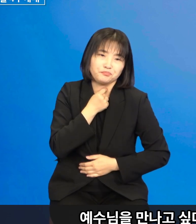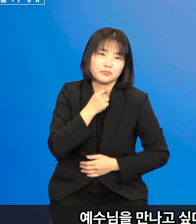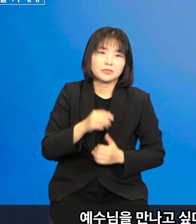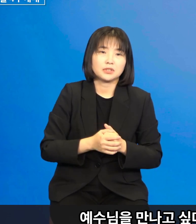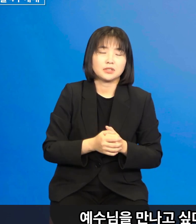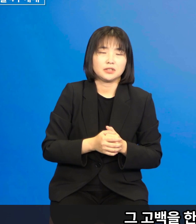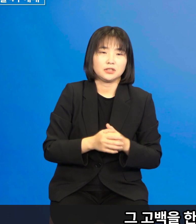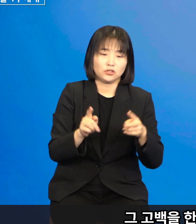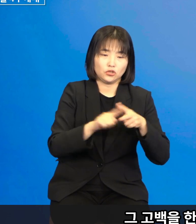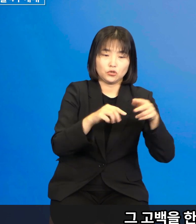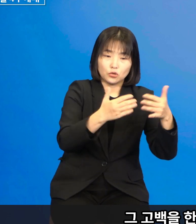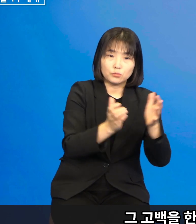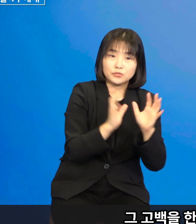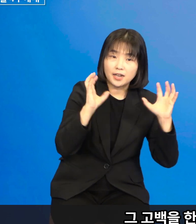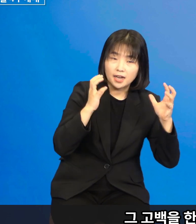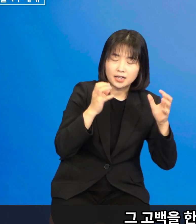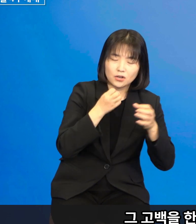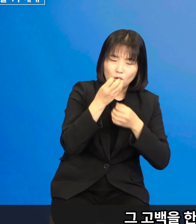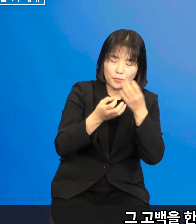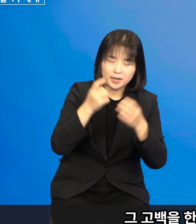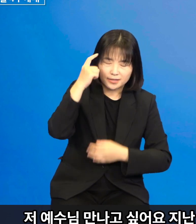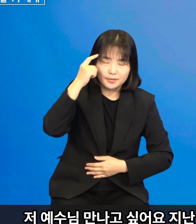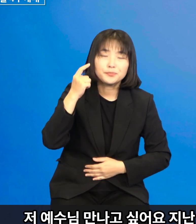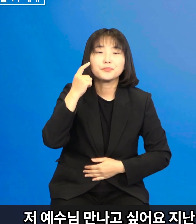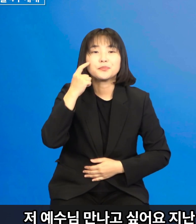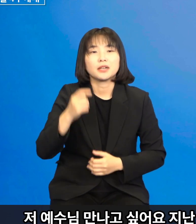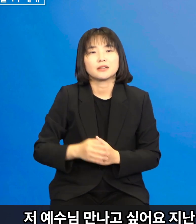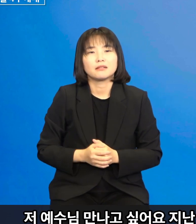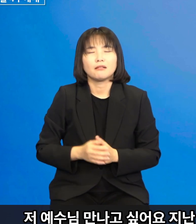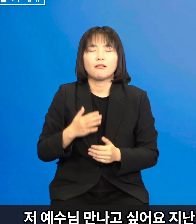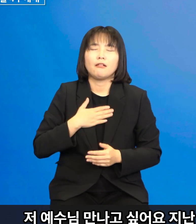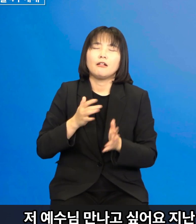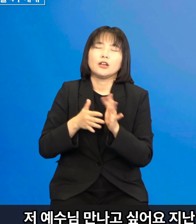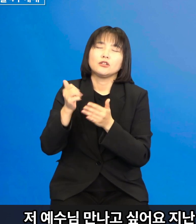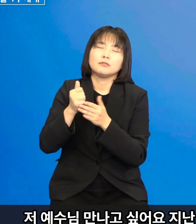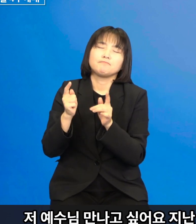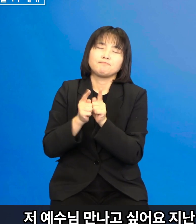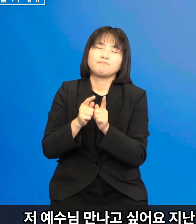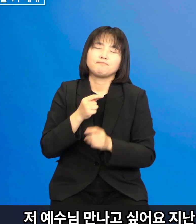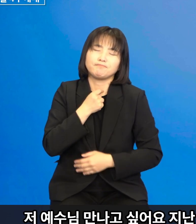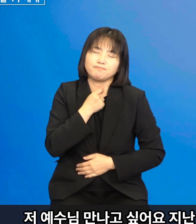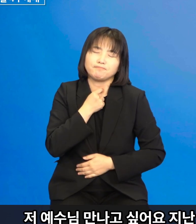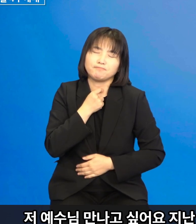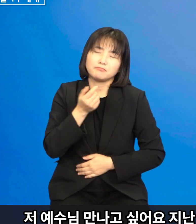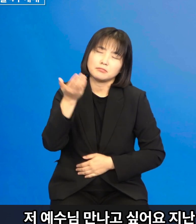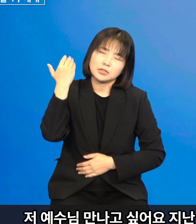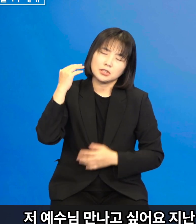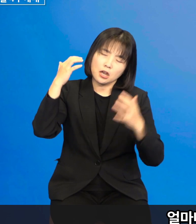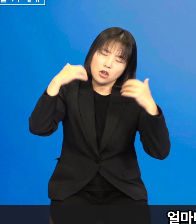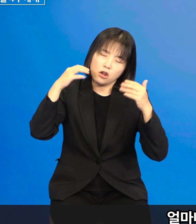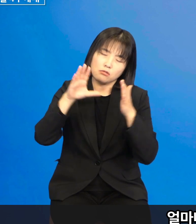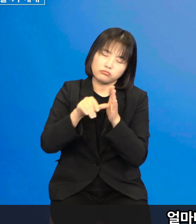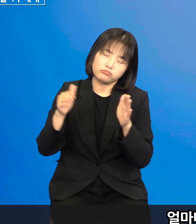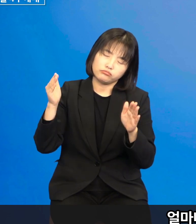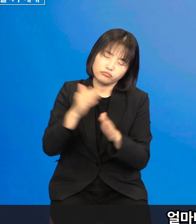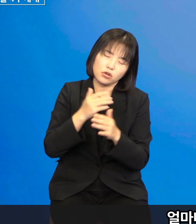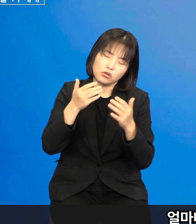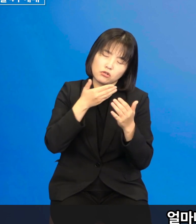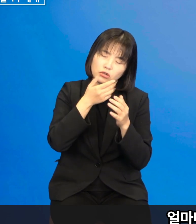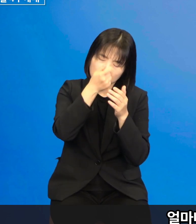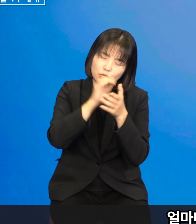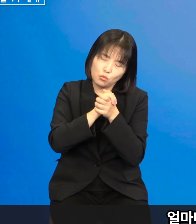2년부의 아이, 그 고백을 한번 돌이켜 보십시다. 저 예수님 만나고 싶어요. 지난 여름부터 그렇게 기도했다는 거예요. 얼마나